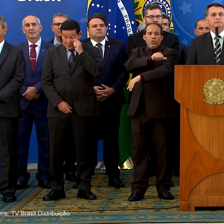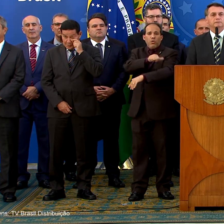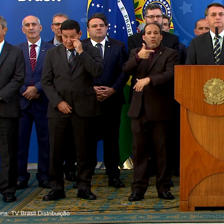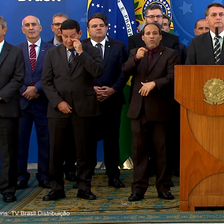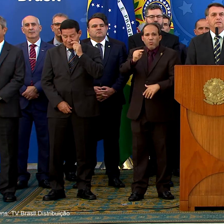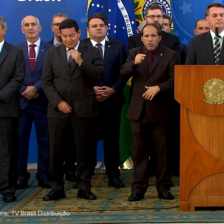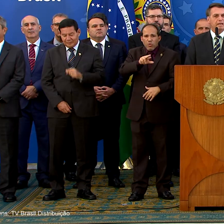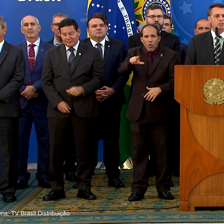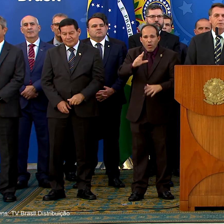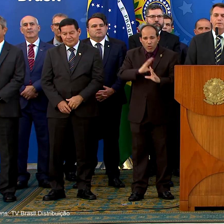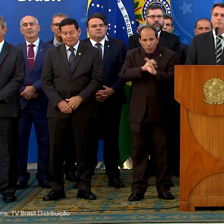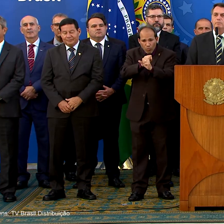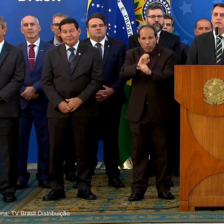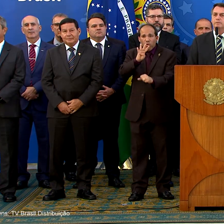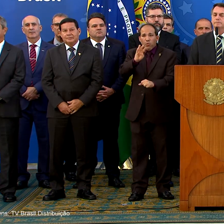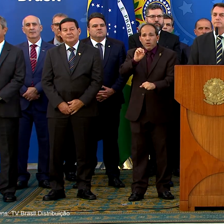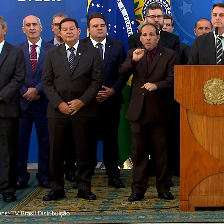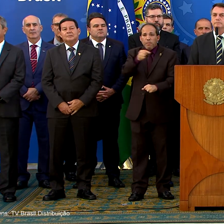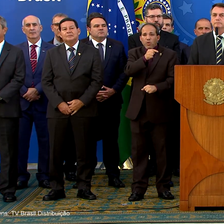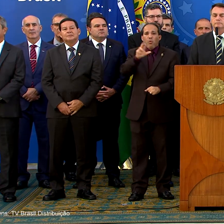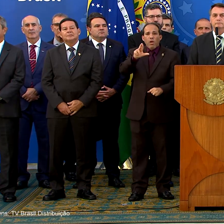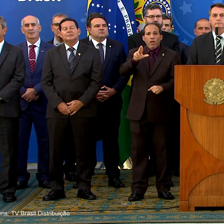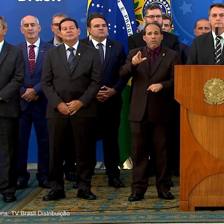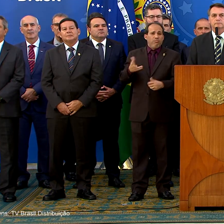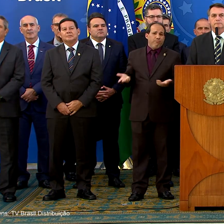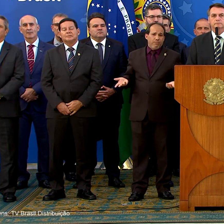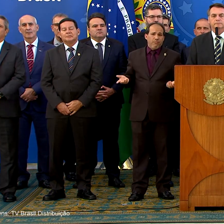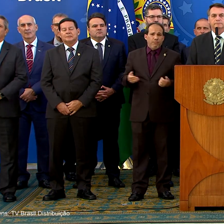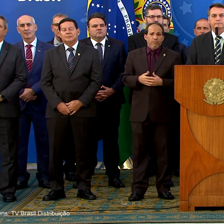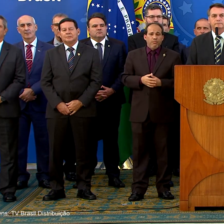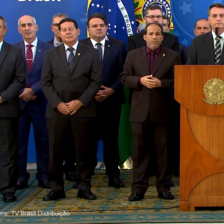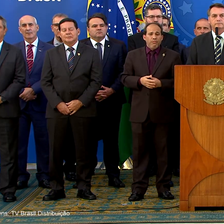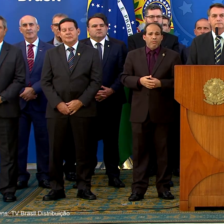r$40000 desde o primeiro momento